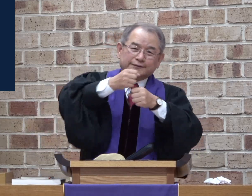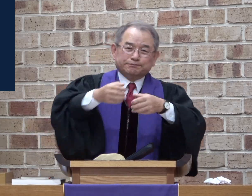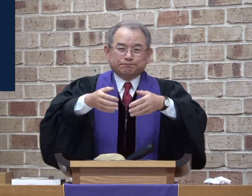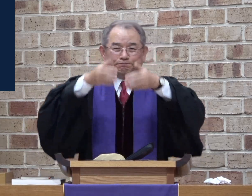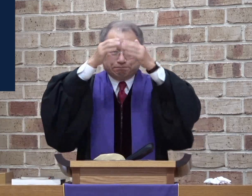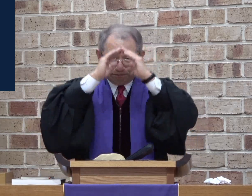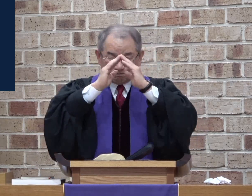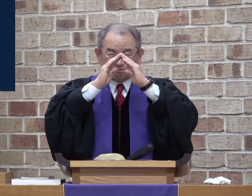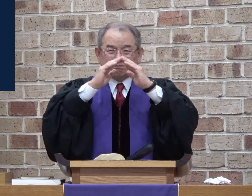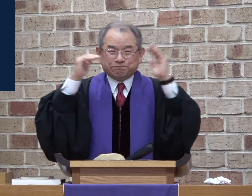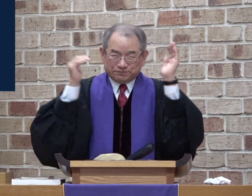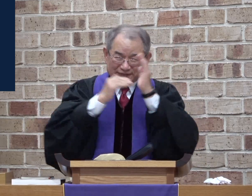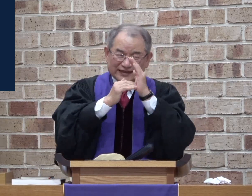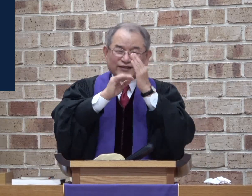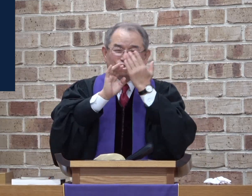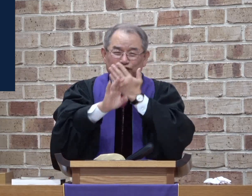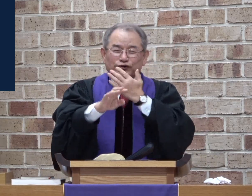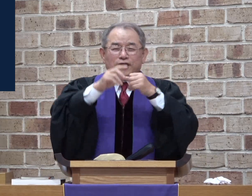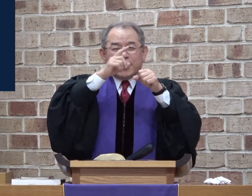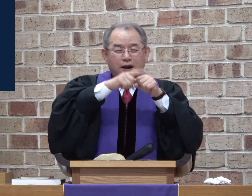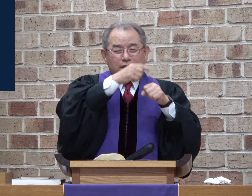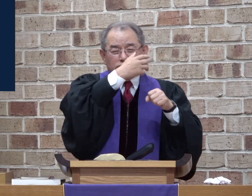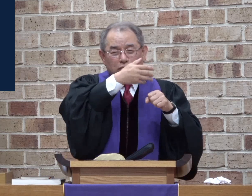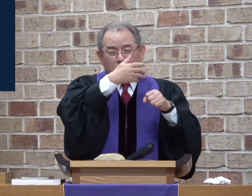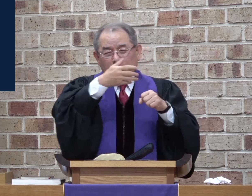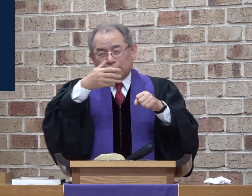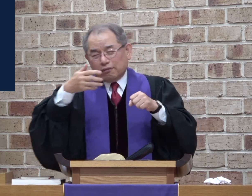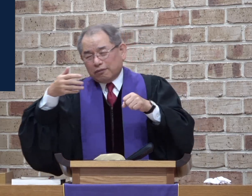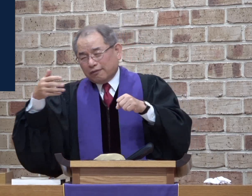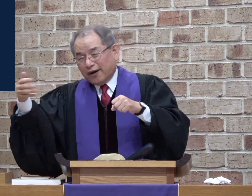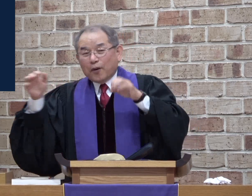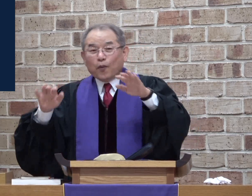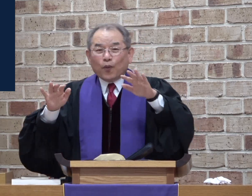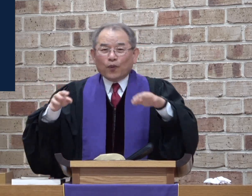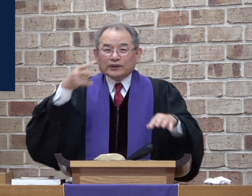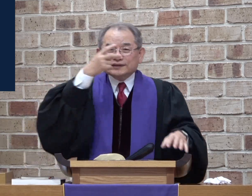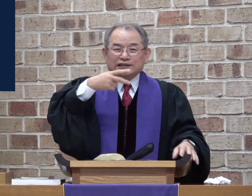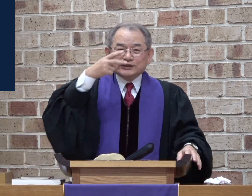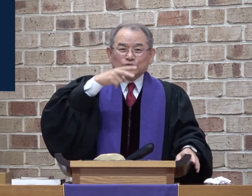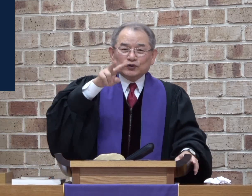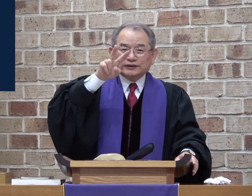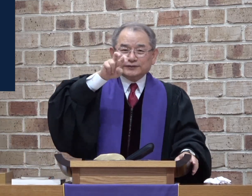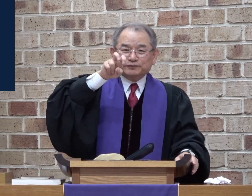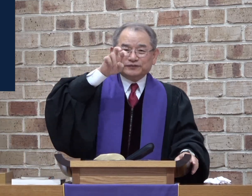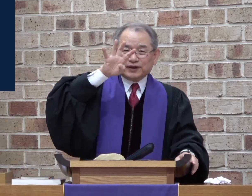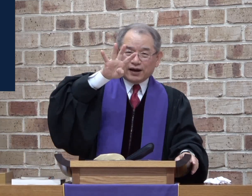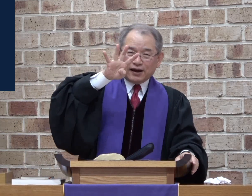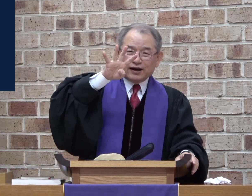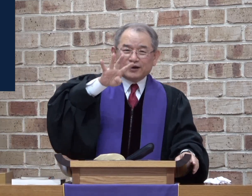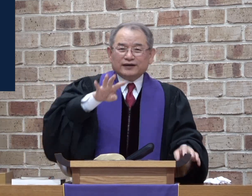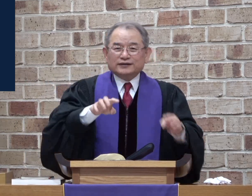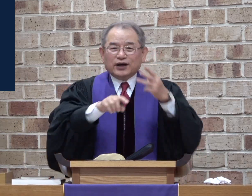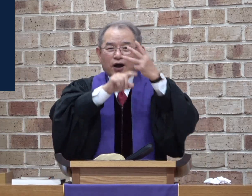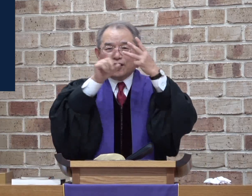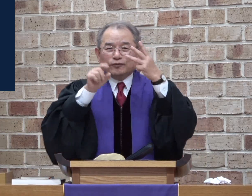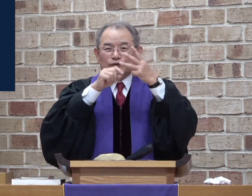창립되었고 시간이 흘러서 50년을 맞이한 2024년도 똑같이